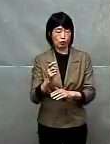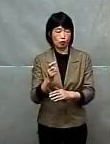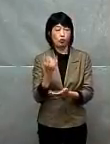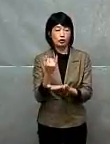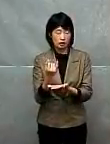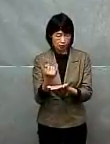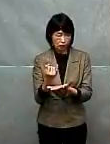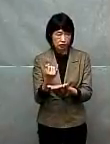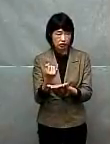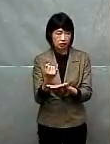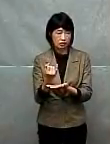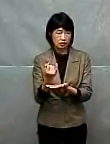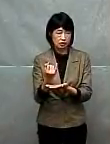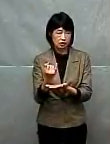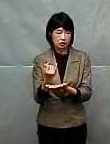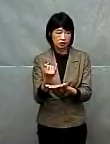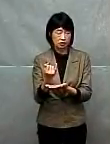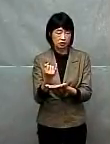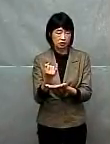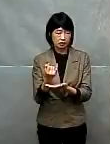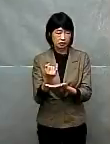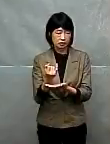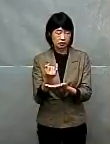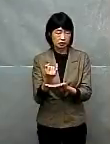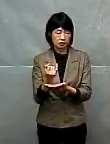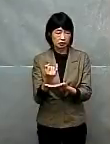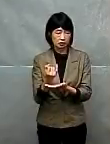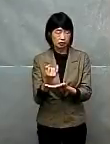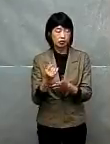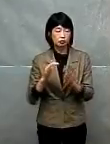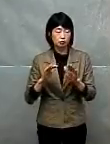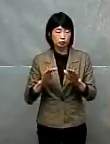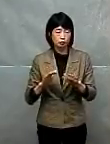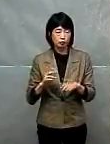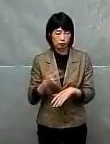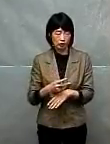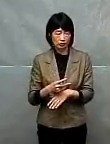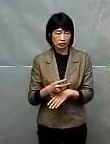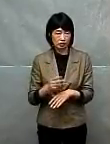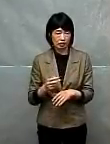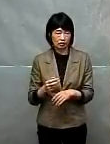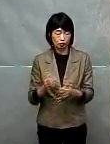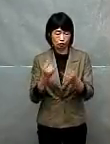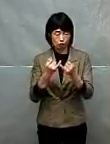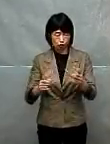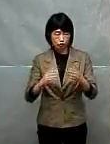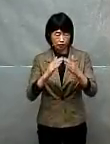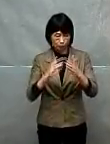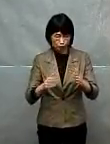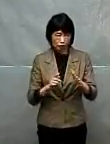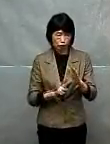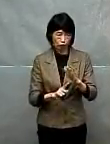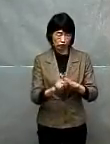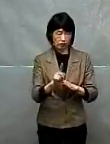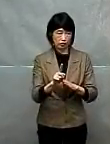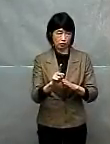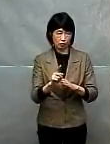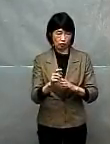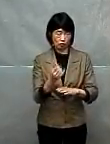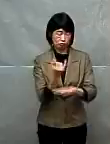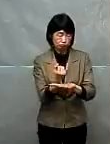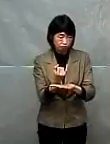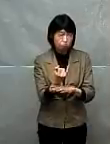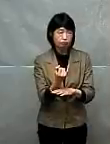まあ、安倍さんとの絡みで問題になっているその女性の会の代表でもいらっしゃ